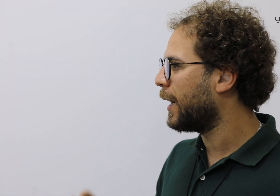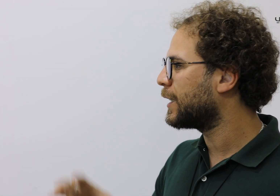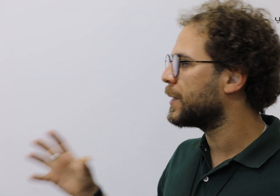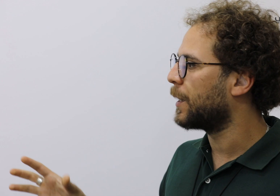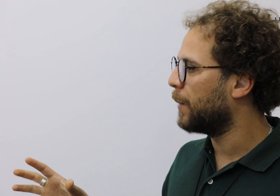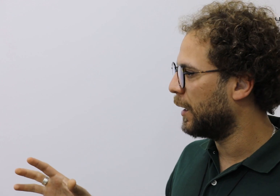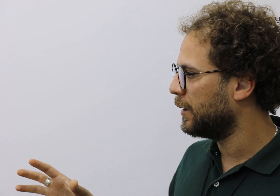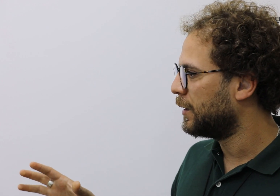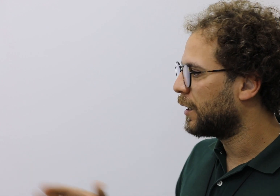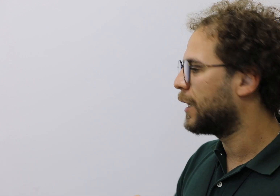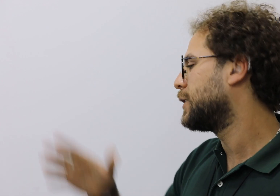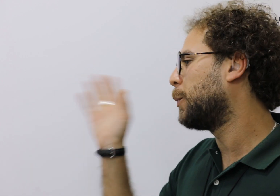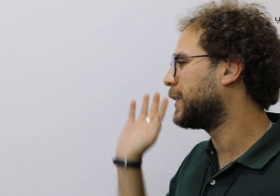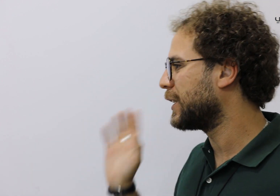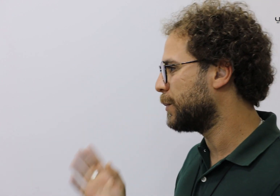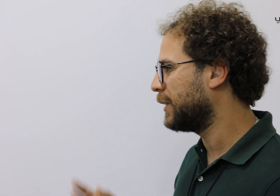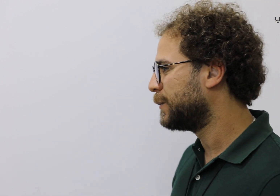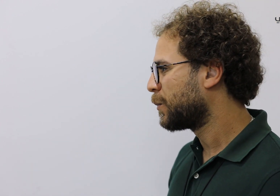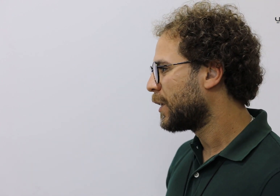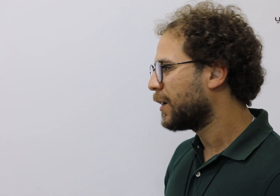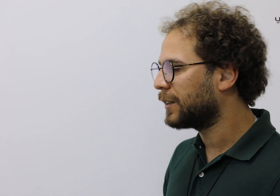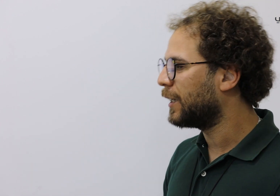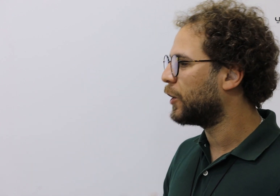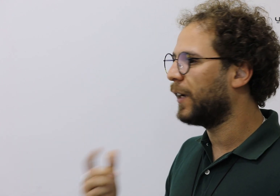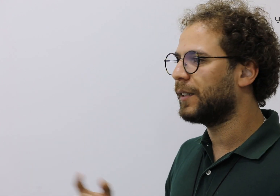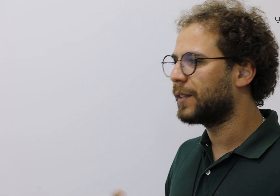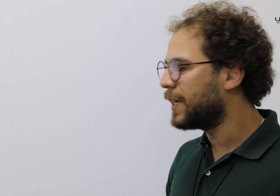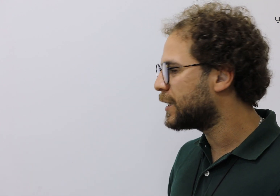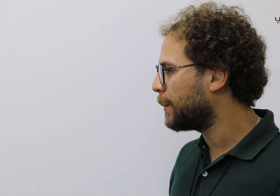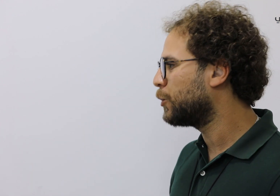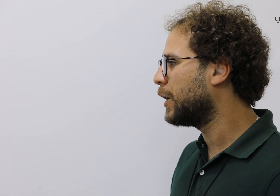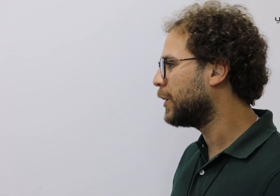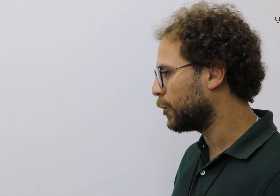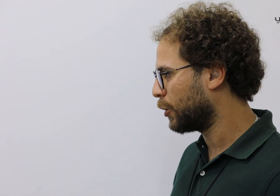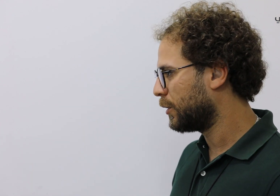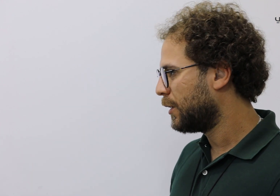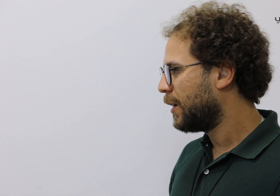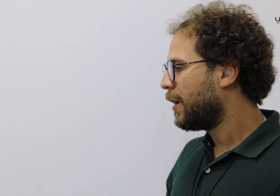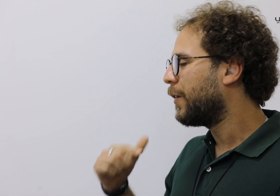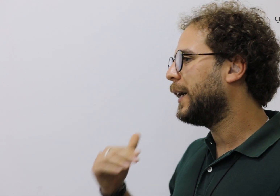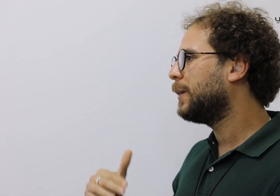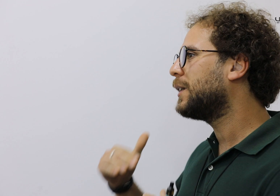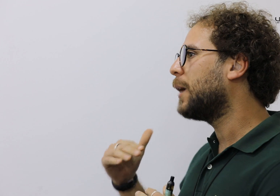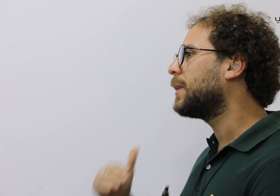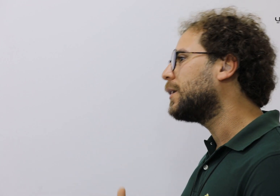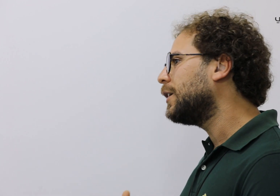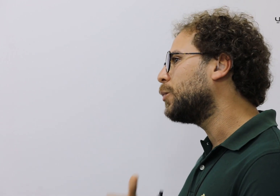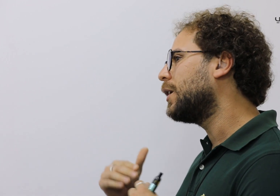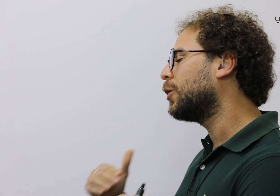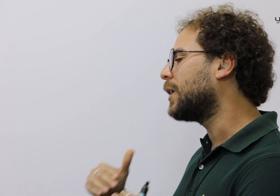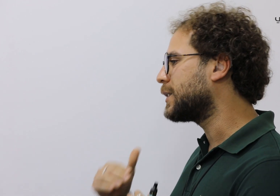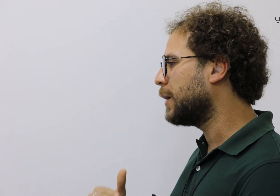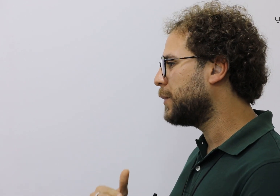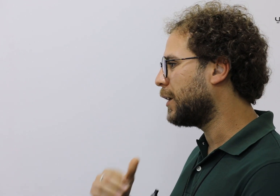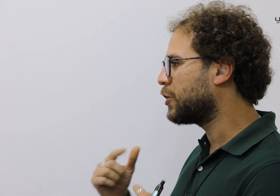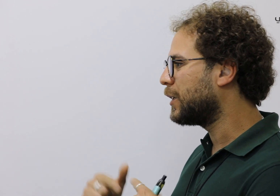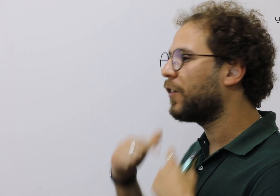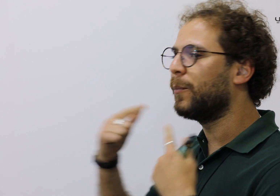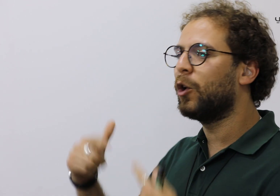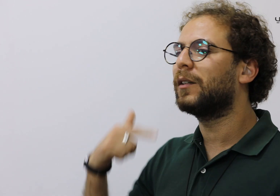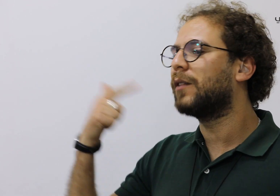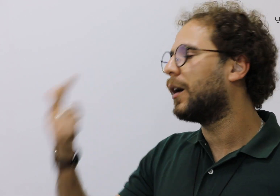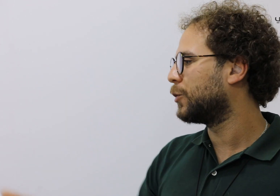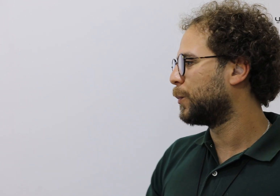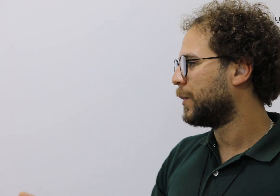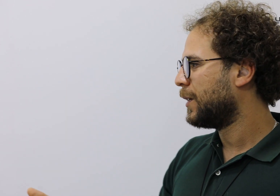خطأ لأنه في عندك تأهيل سمعي، تأهيل النطق. فاحنا بنتعب كتير بناخد اعصابنا عشان